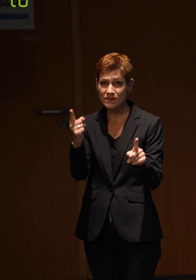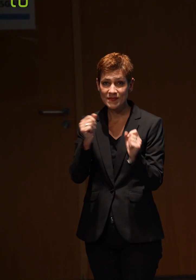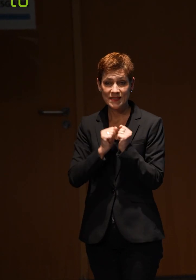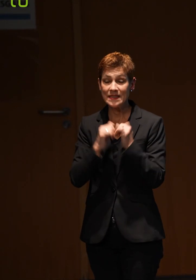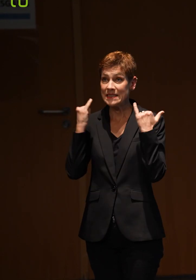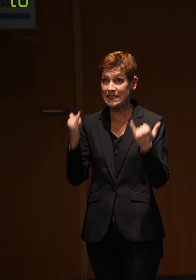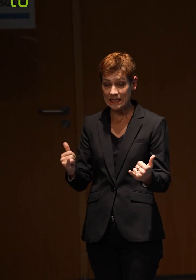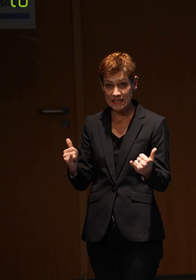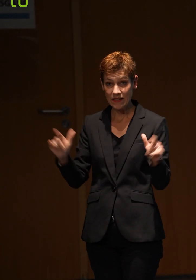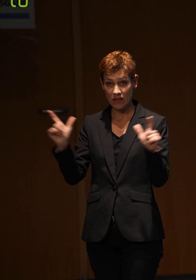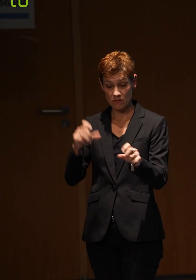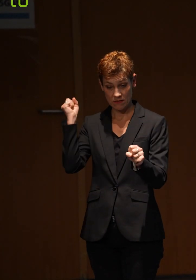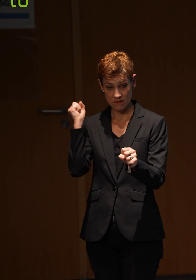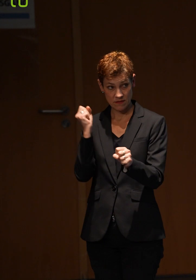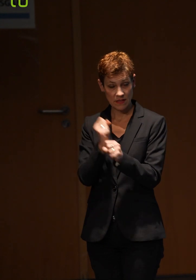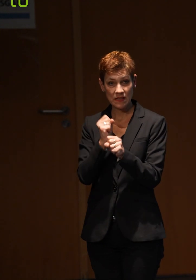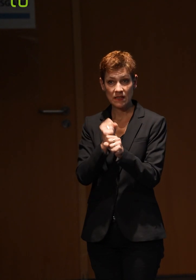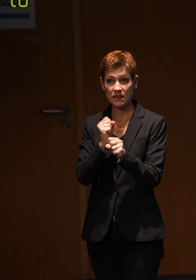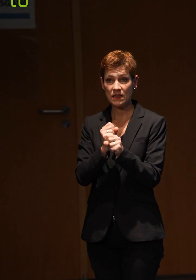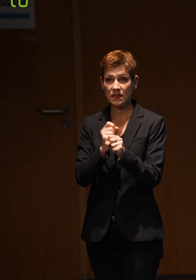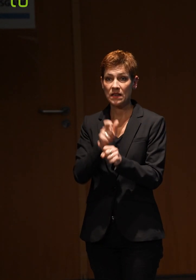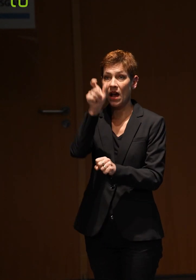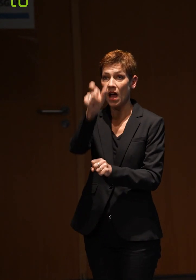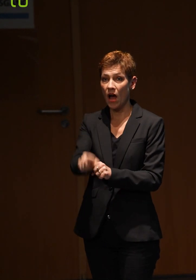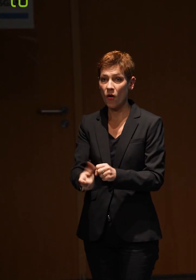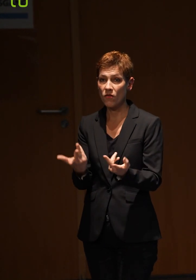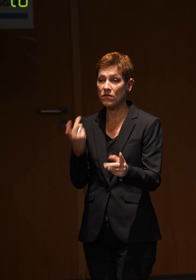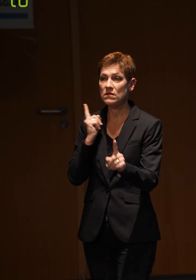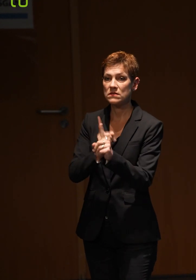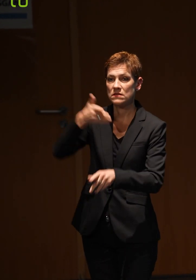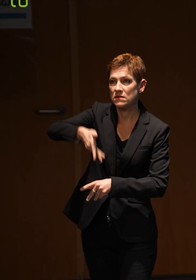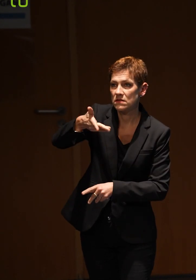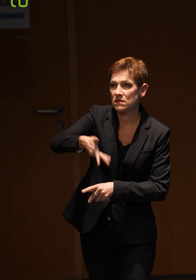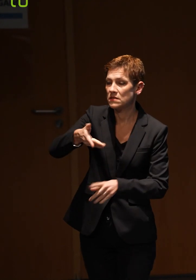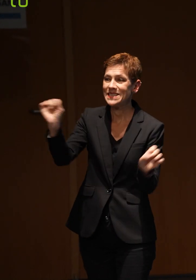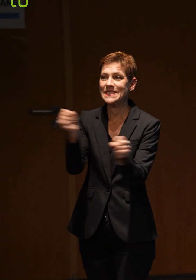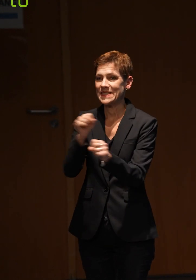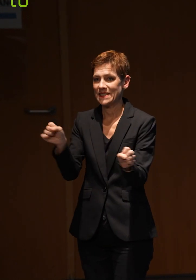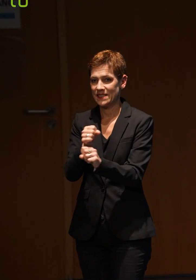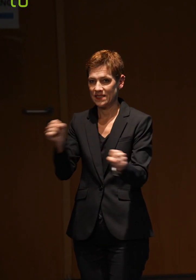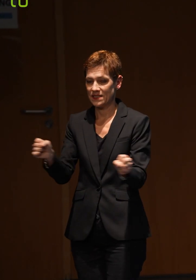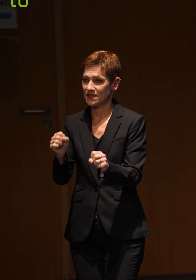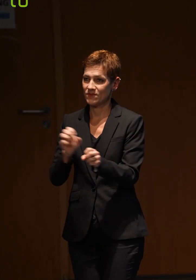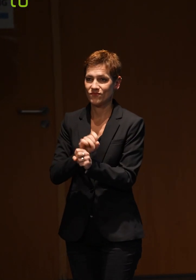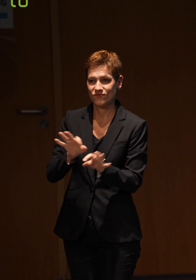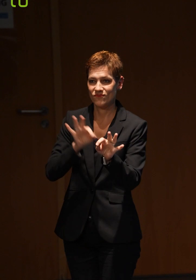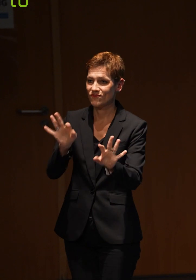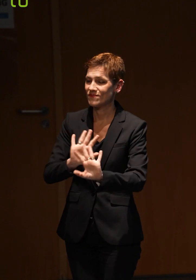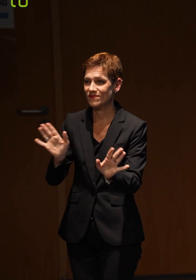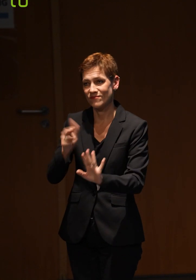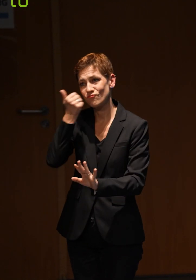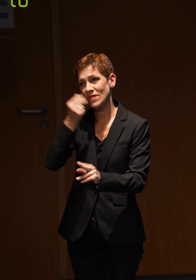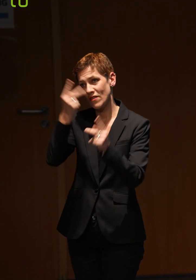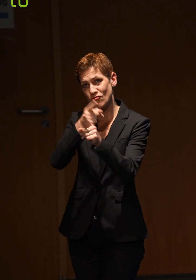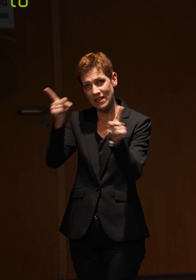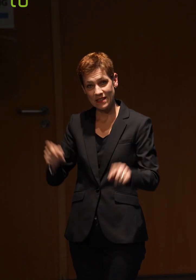Nachgang dieser Veranstaltung persönliche Begegnungen mit Armin Müller-Stahl nicht möglich sind. Da bitte ich einfach um Ihr Verständnis. Ansonsten,